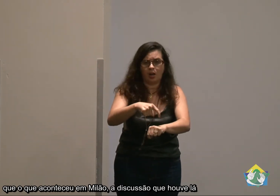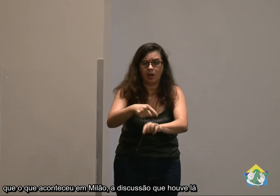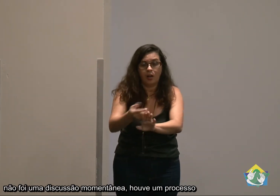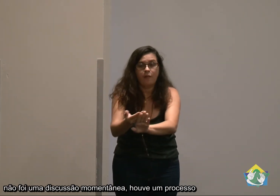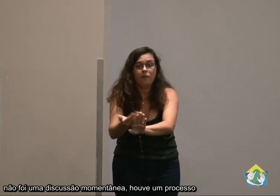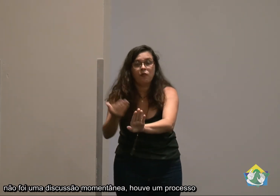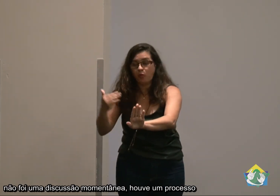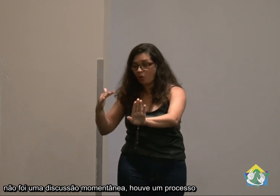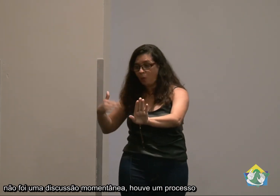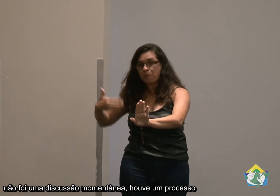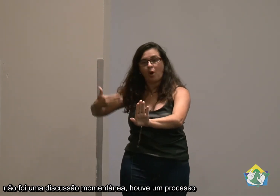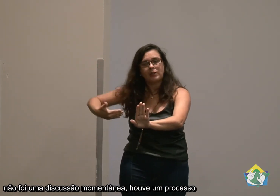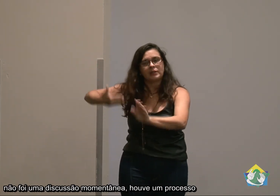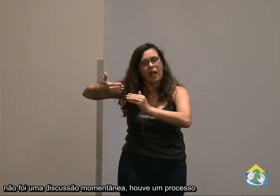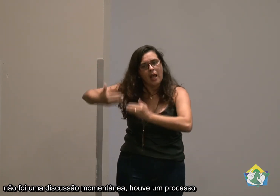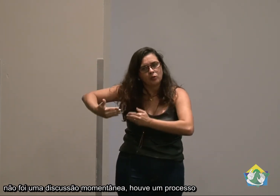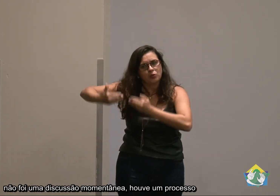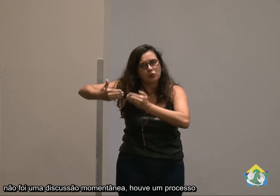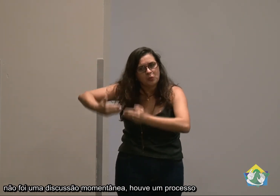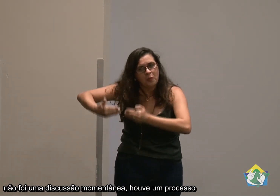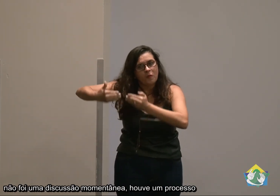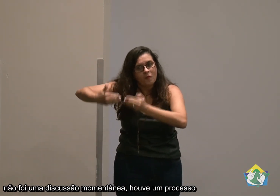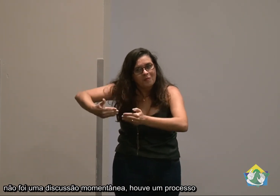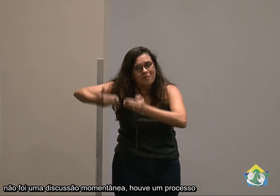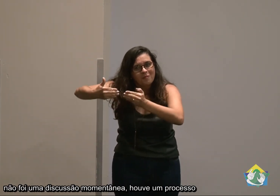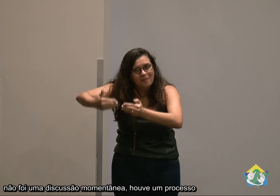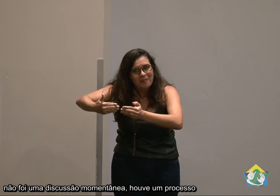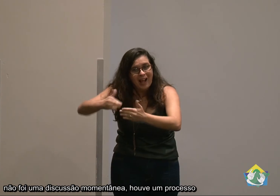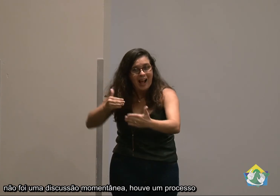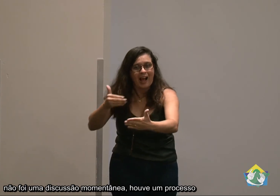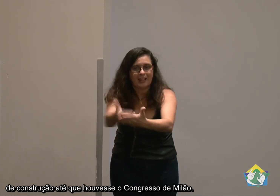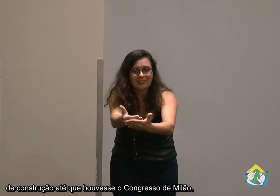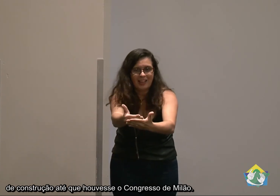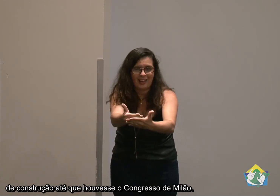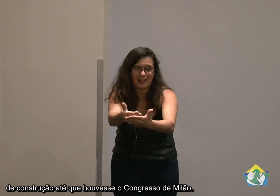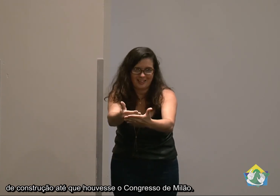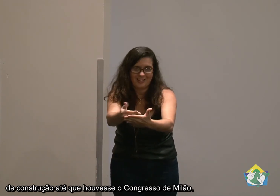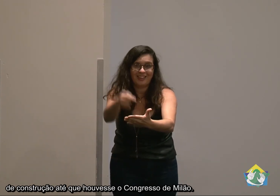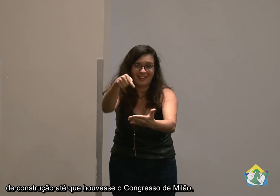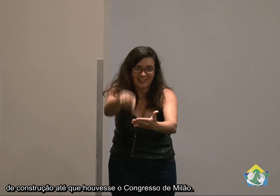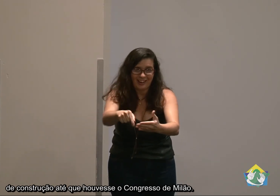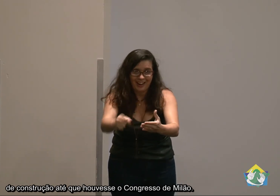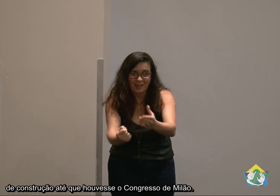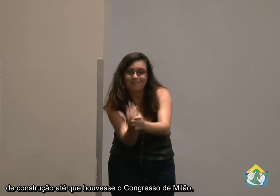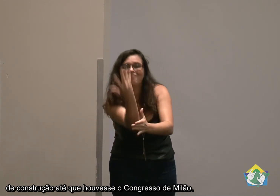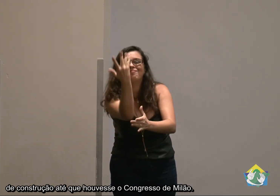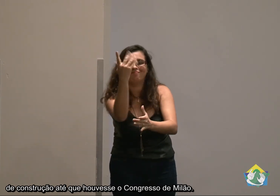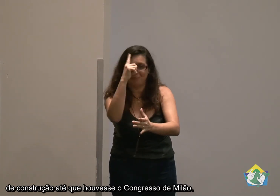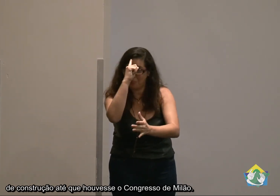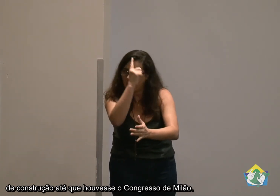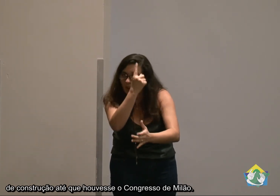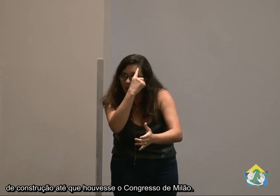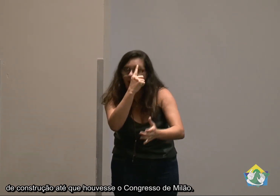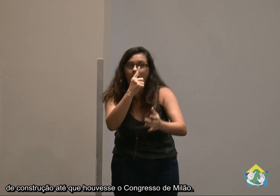não foi uma discussão momentânea houve um processo de construção até que houvesse o congresso de Milão